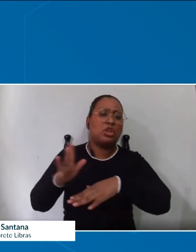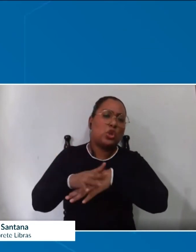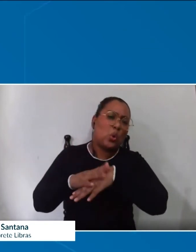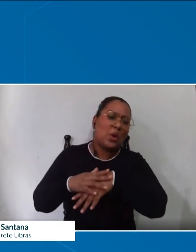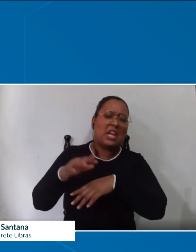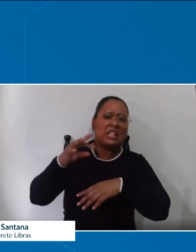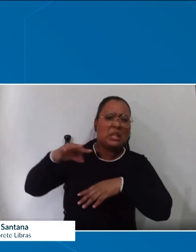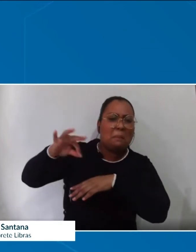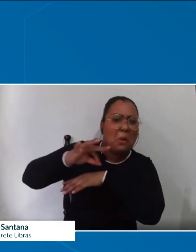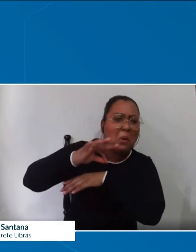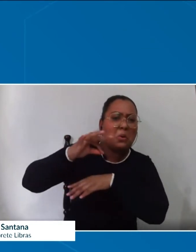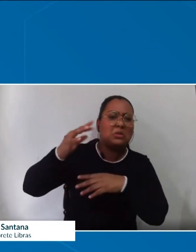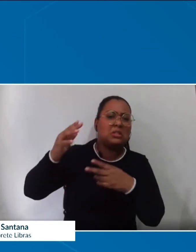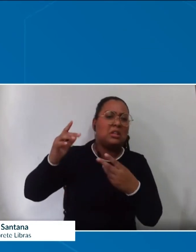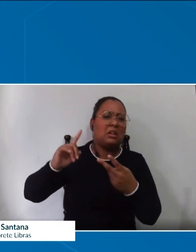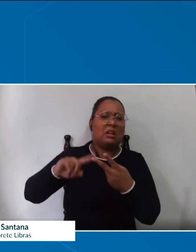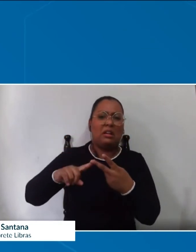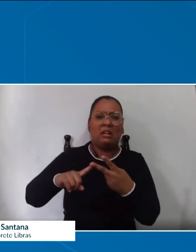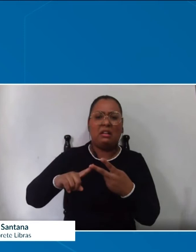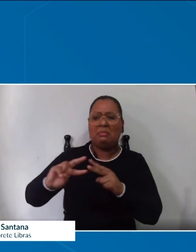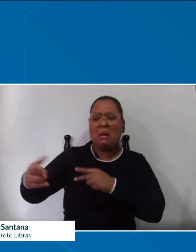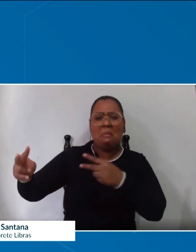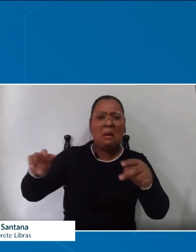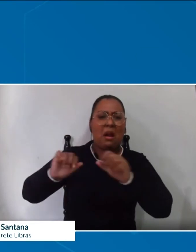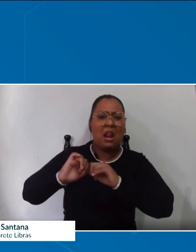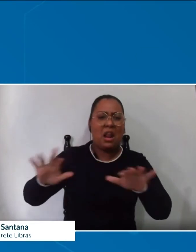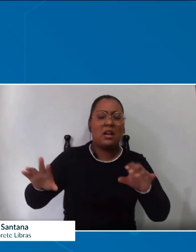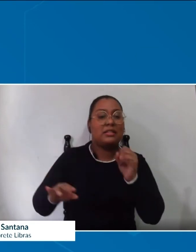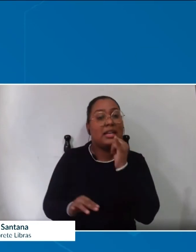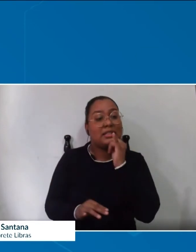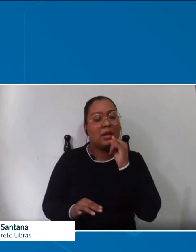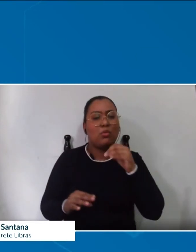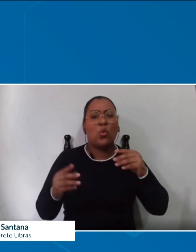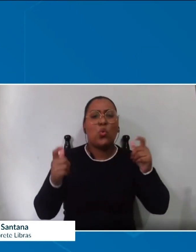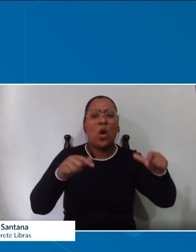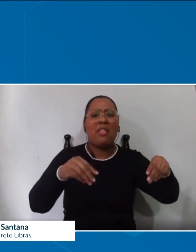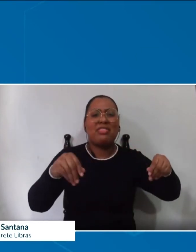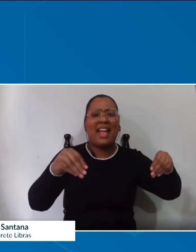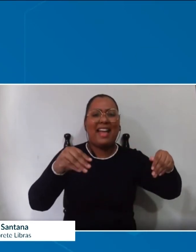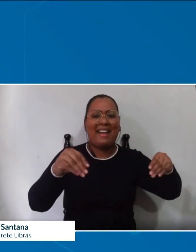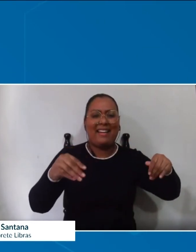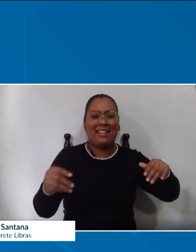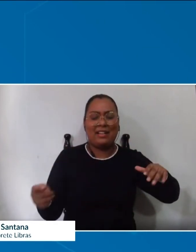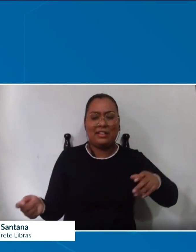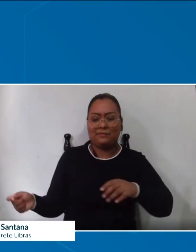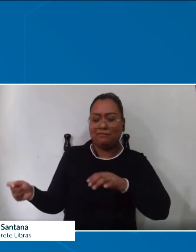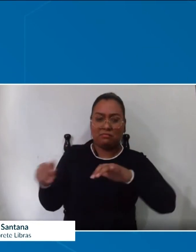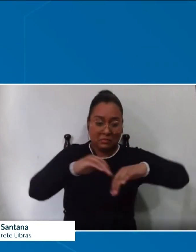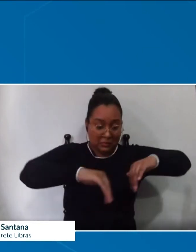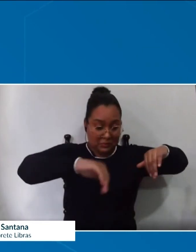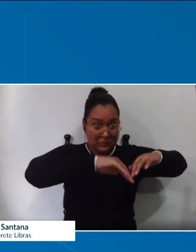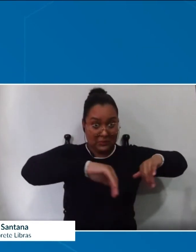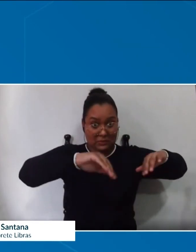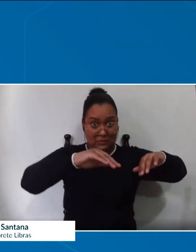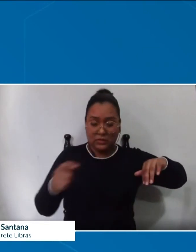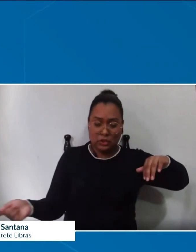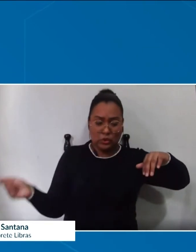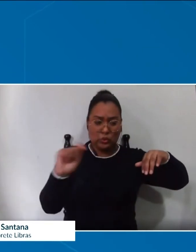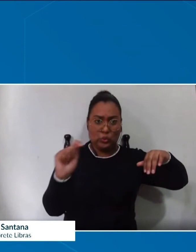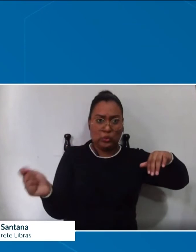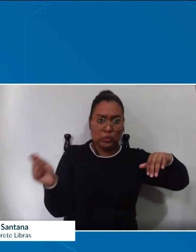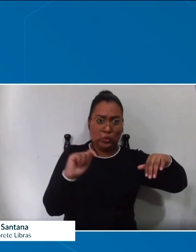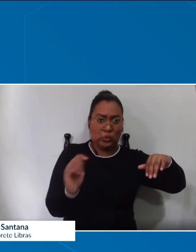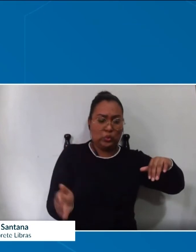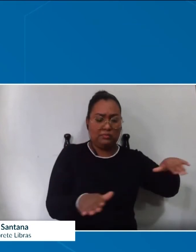etc., bactérias patógenas. Se for para um aterro, demora muito tempo para chegar e